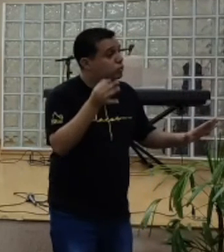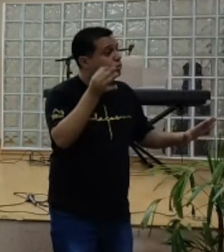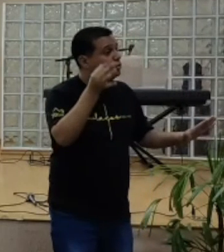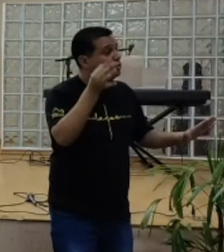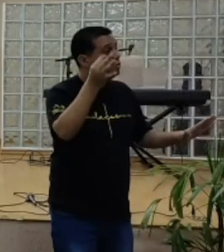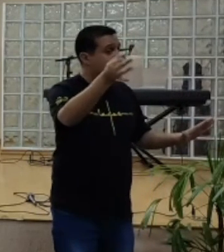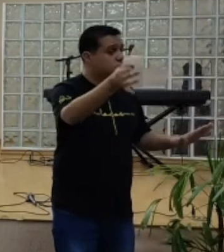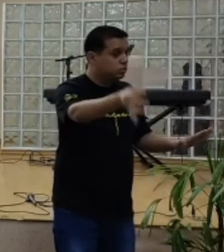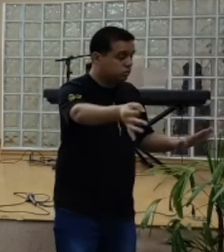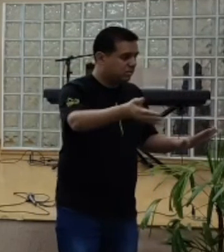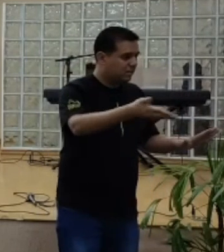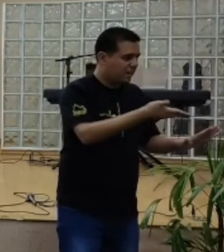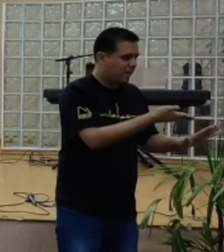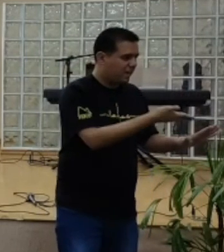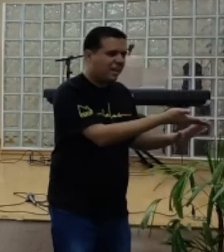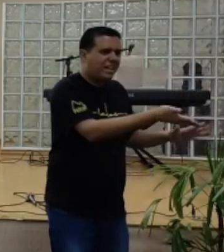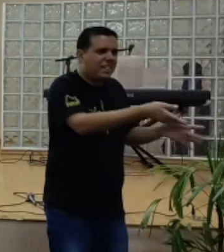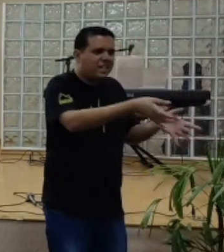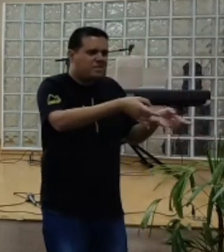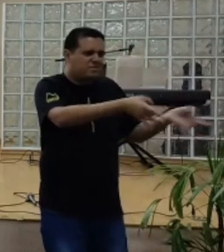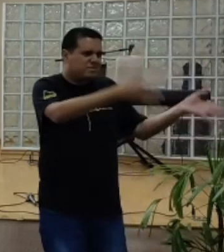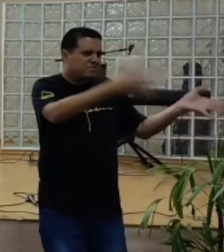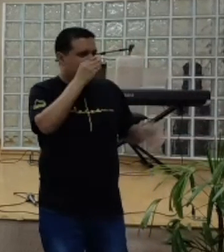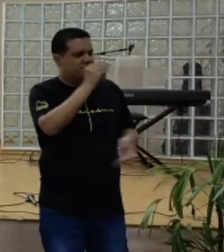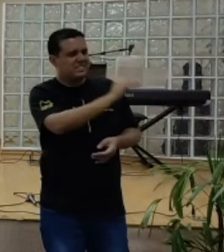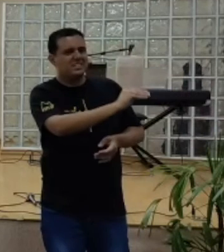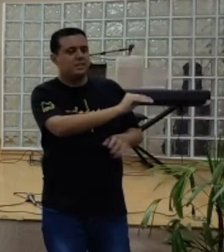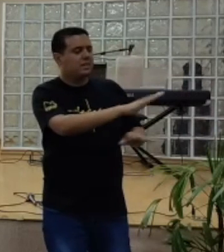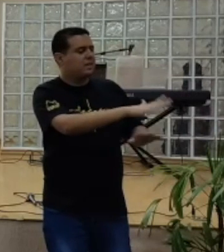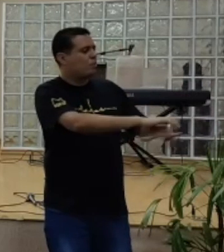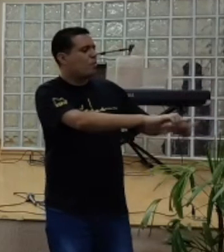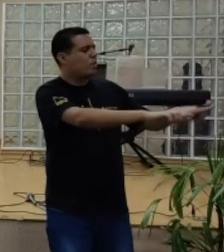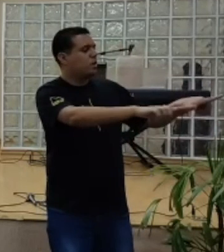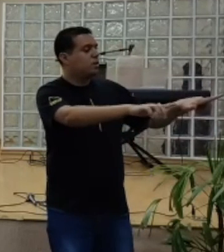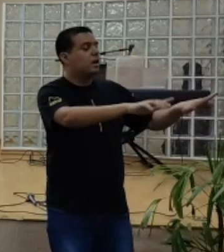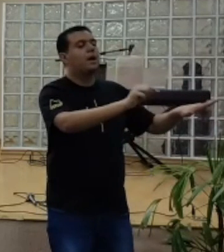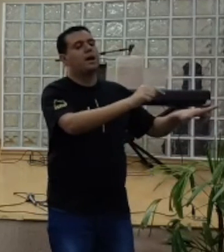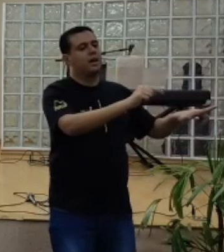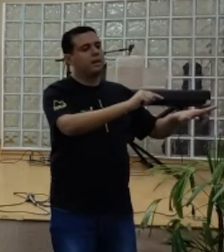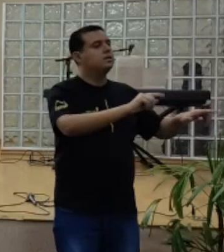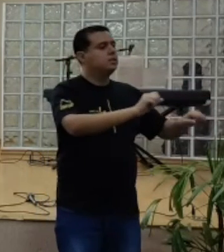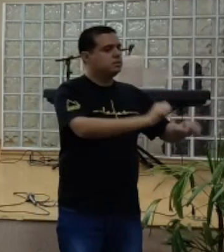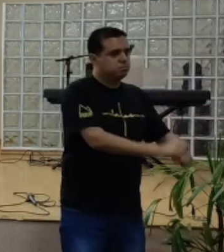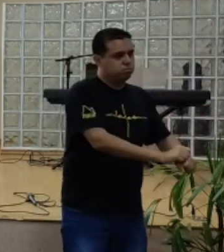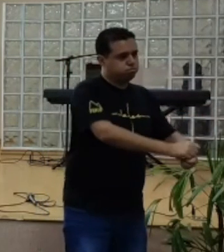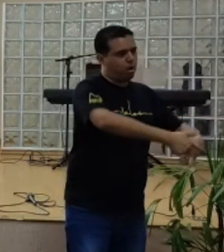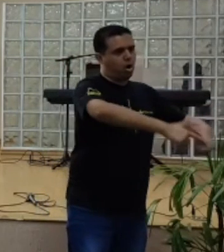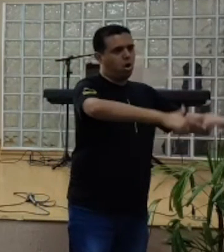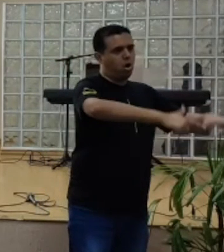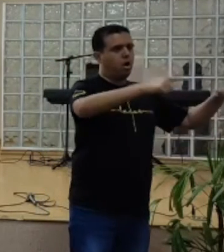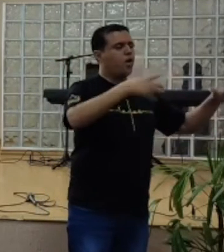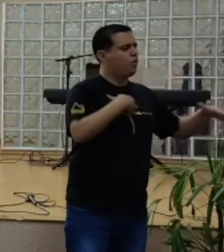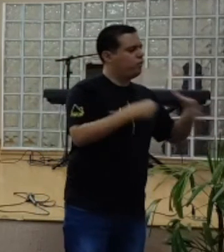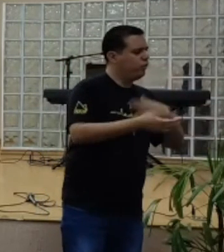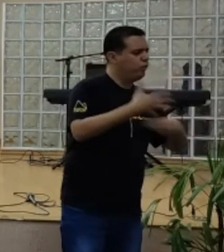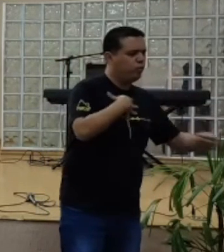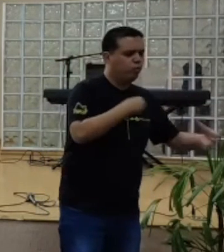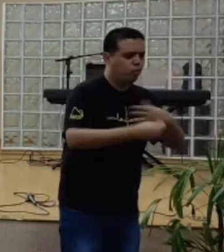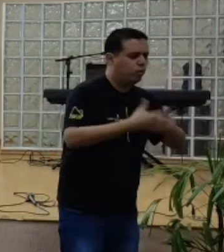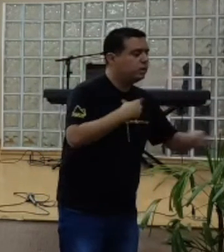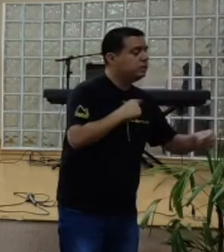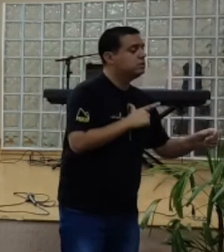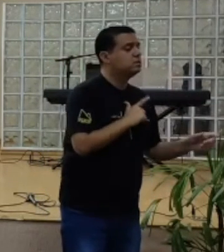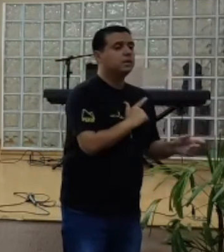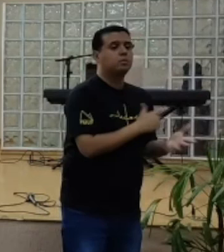esta abandonada terão filhos e será uma descendência numerosa. Qual